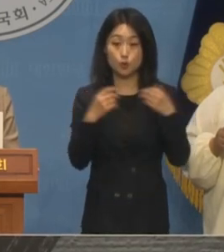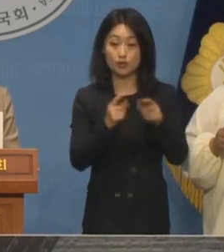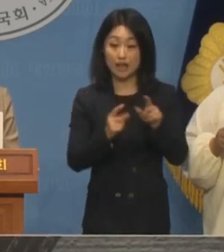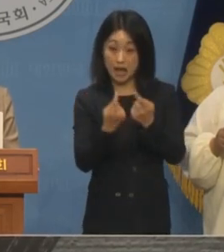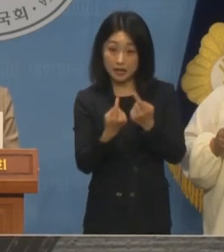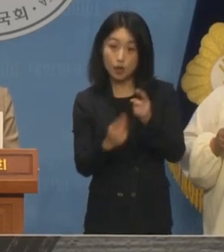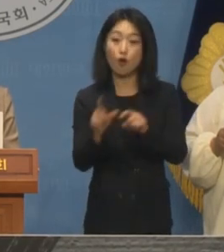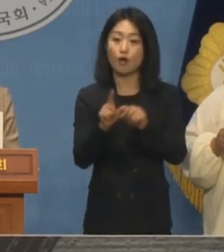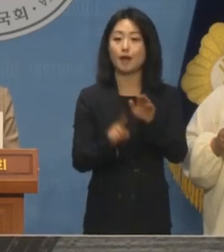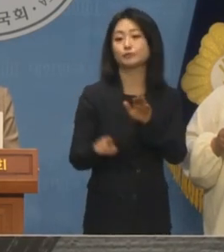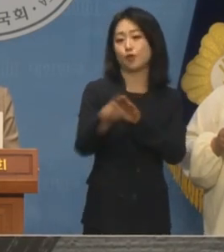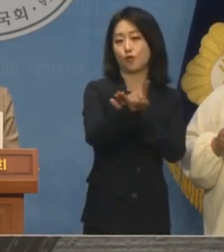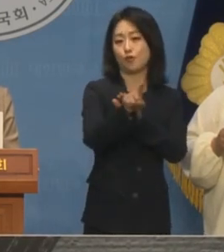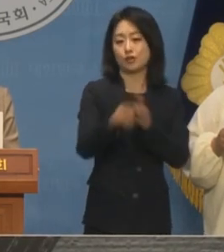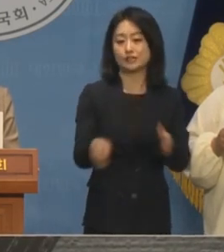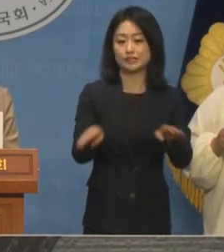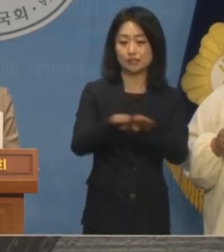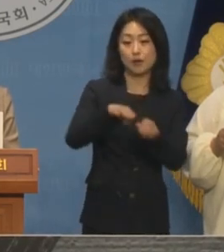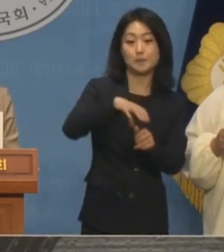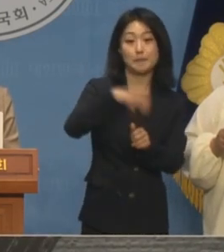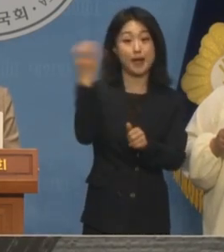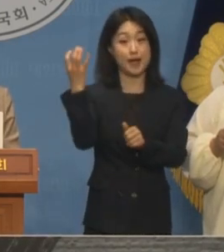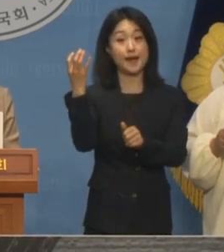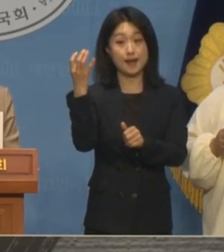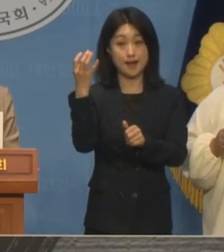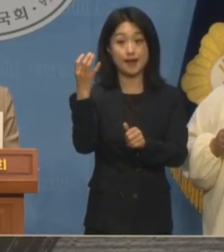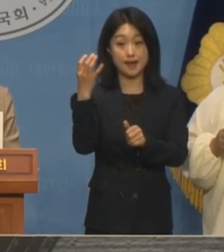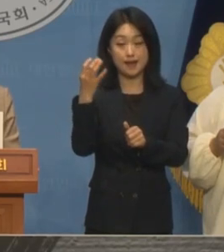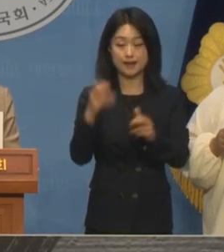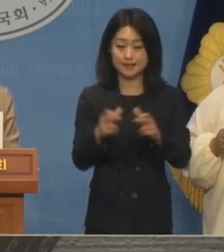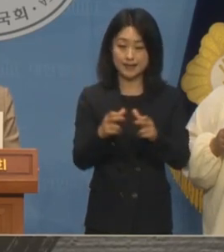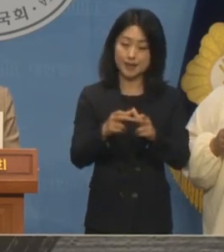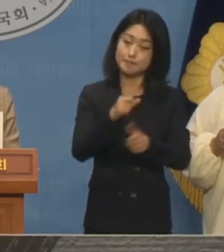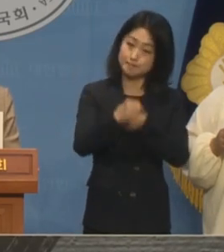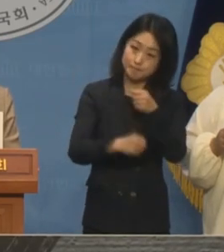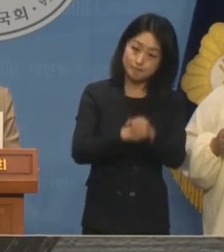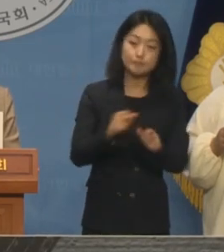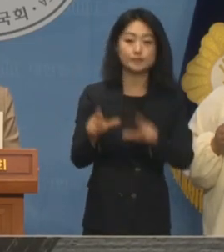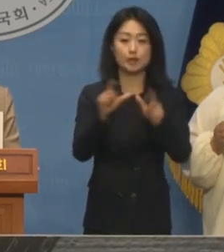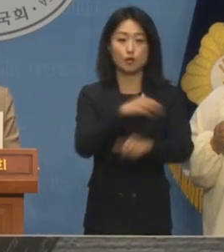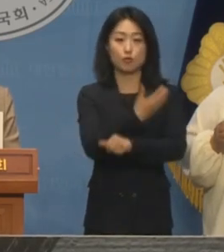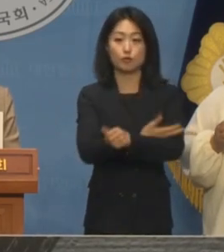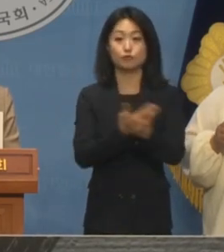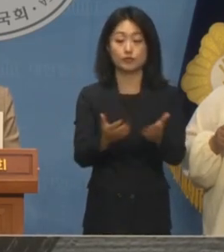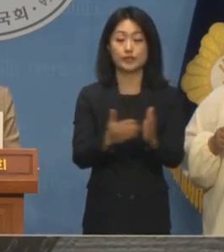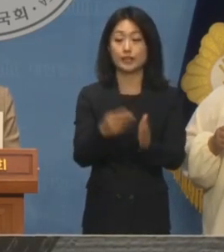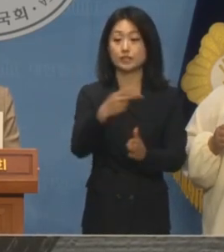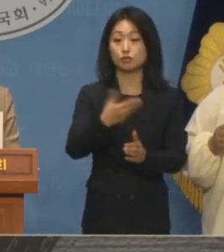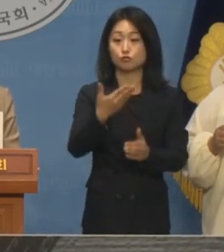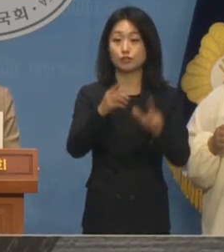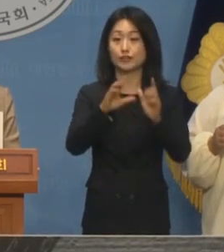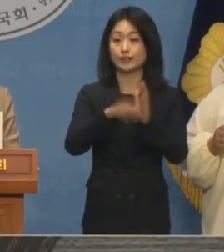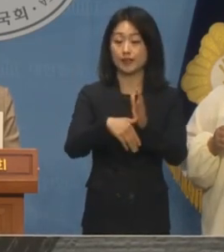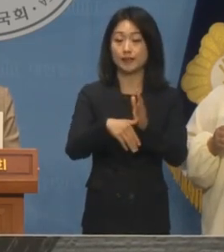앞서서 탈시설을 지원해 왔습니다. 서울시는 2009년에